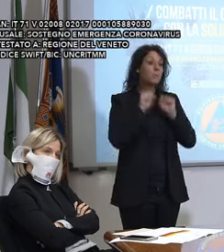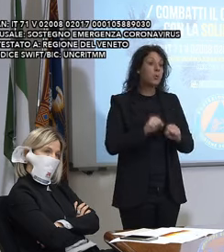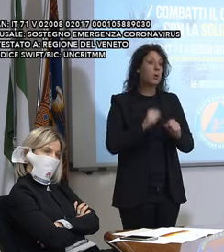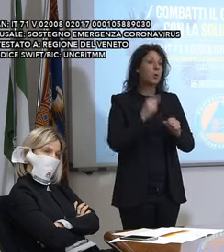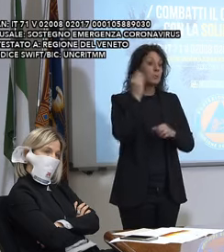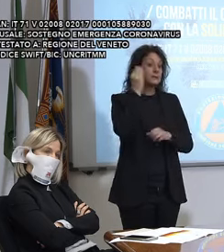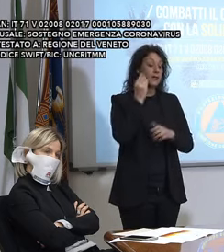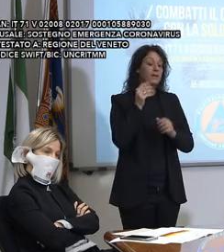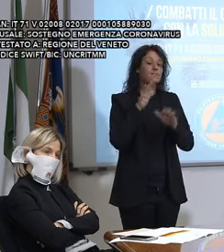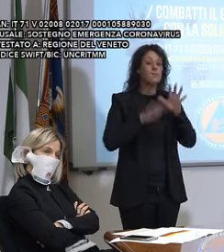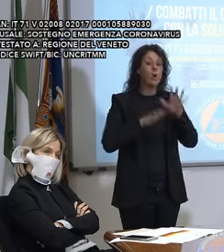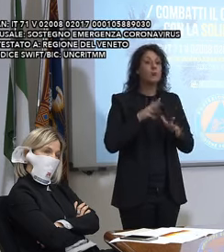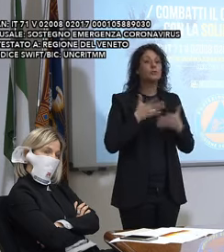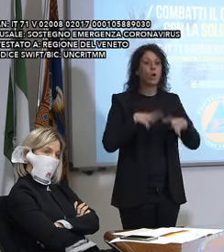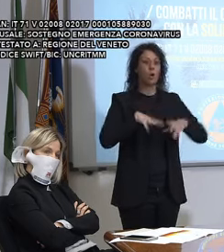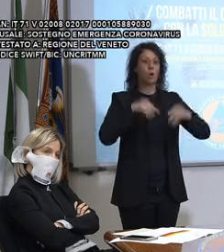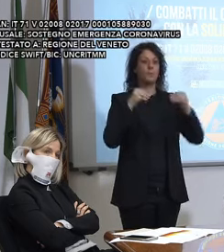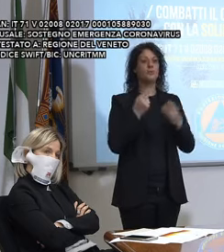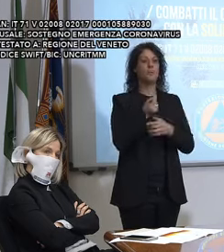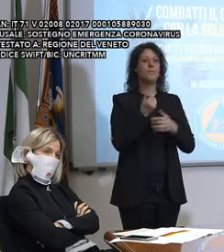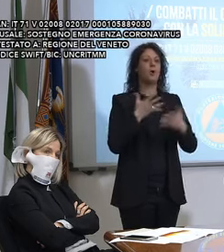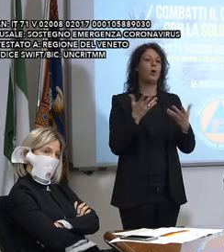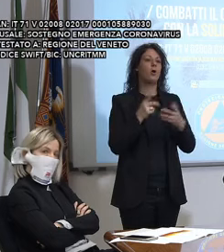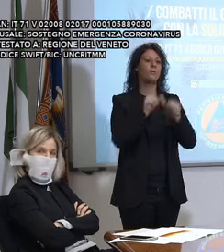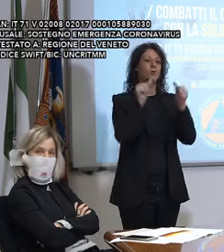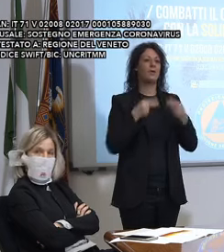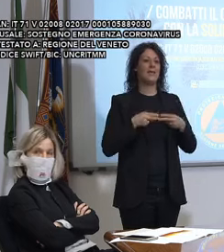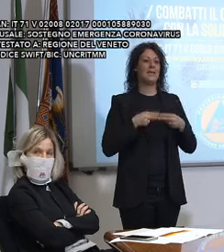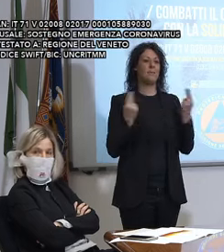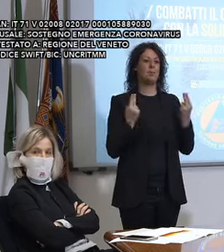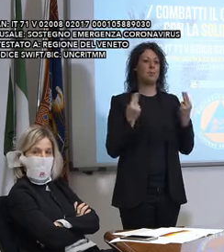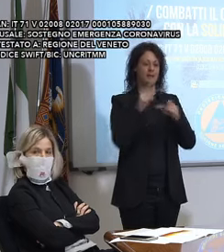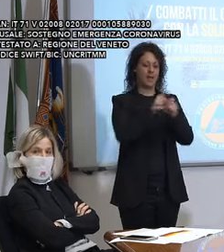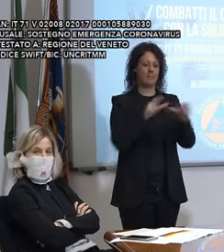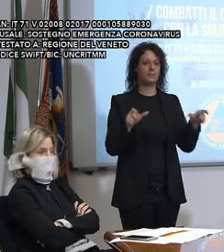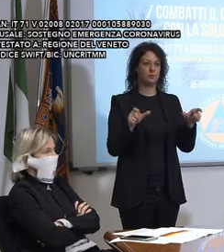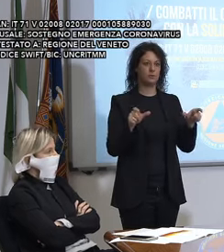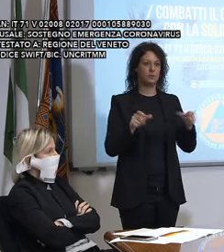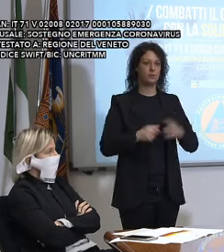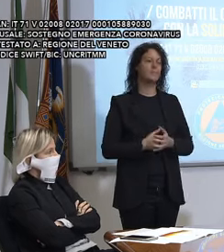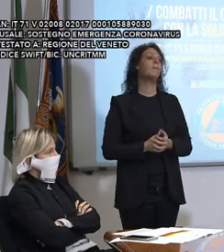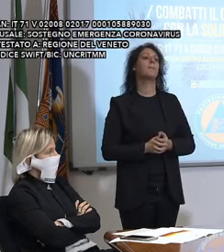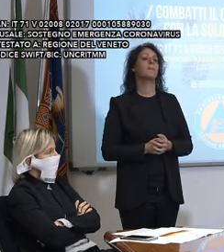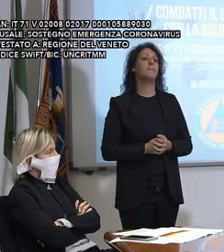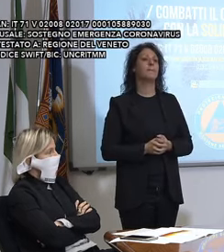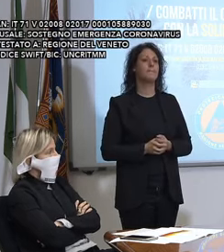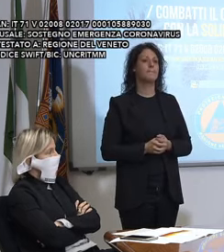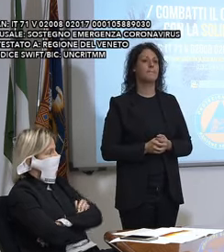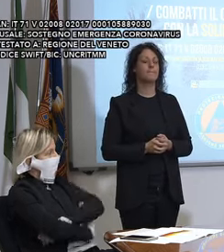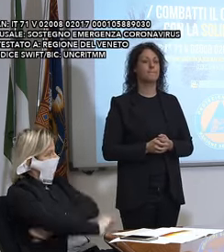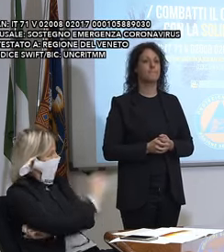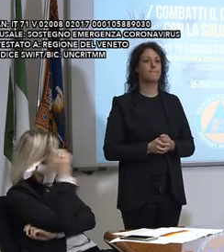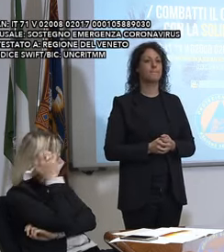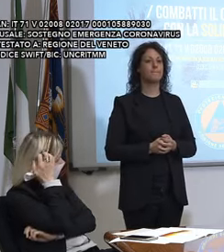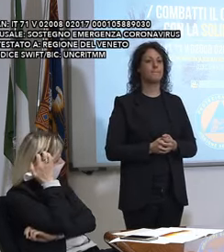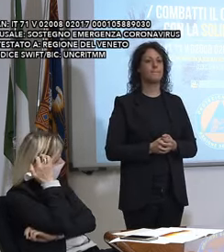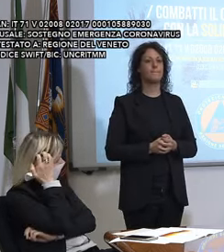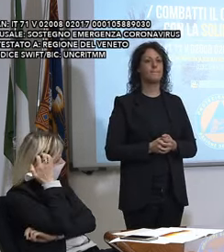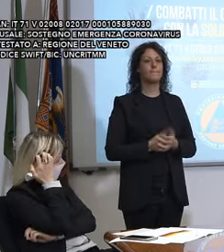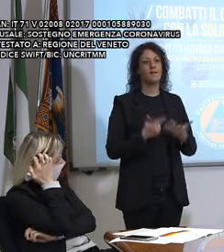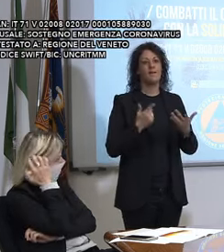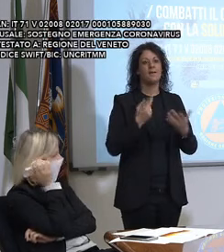gregge, non ve lo so dire se si è formata ancora. Però andremo verso quella direzione. Ovviamente la nostra immunità di gregge non è quella al